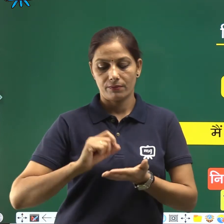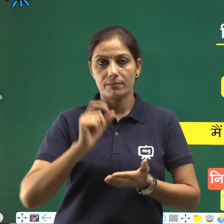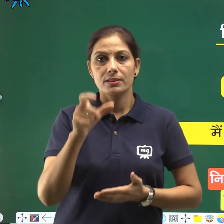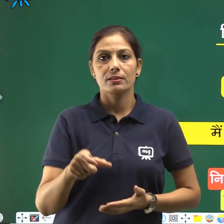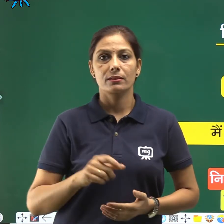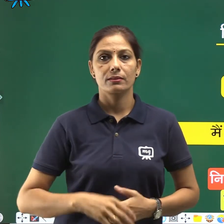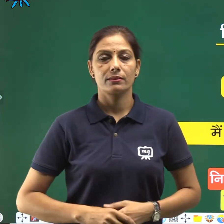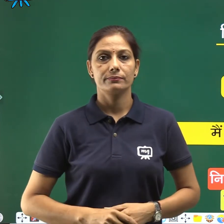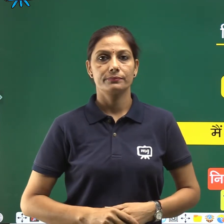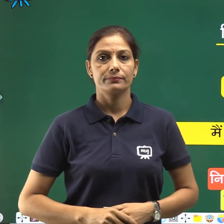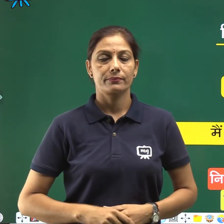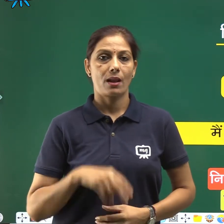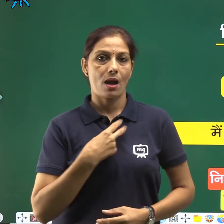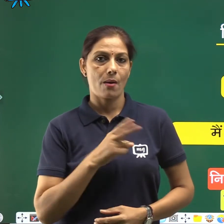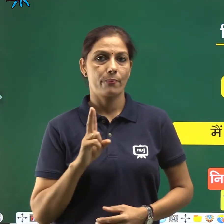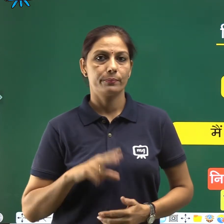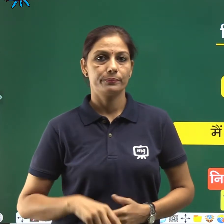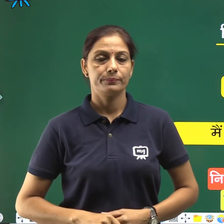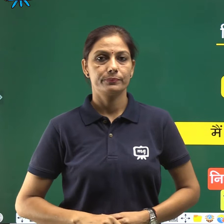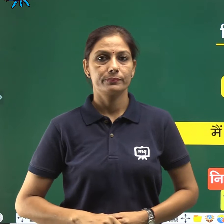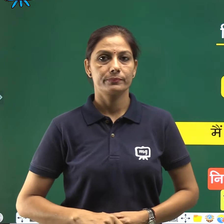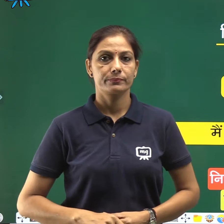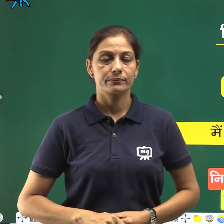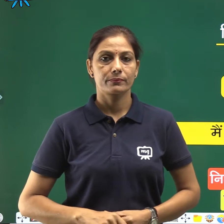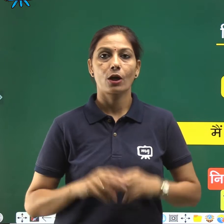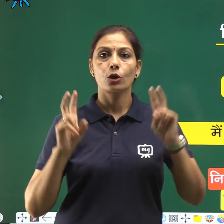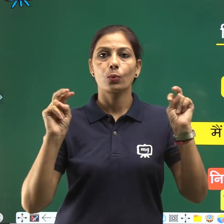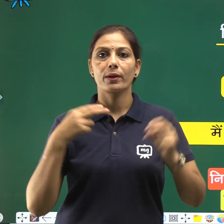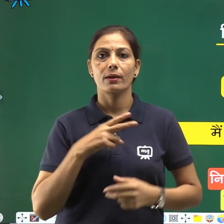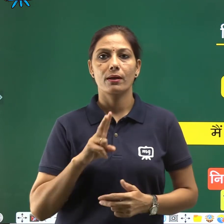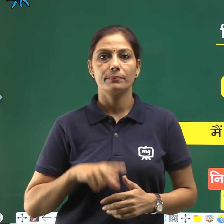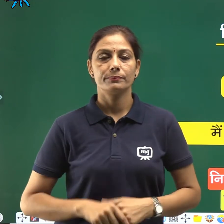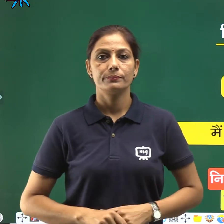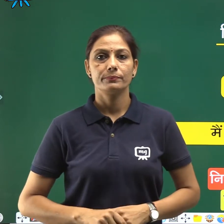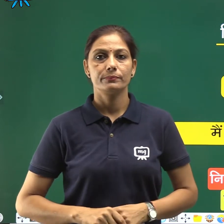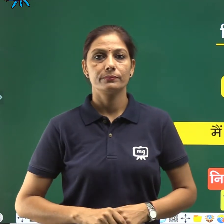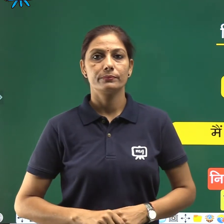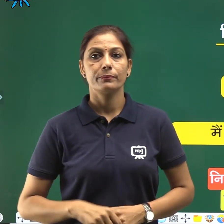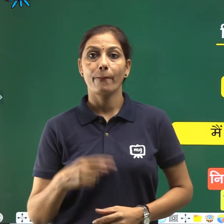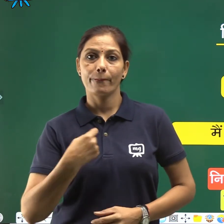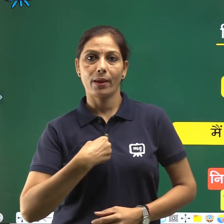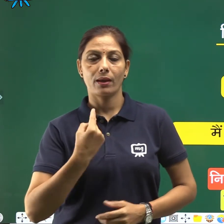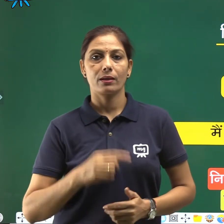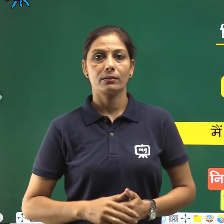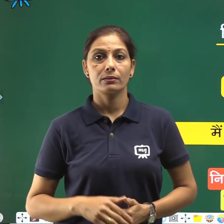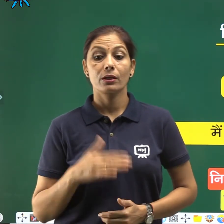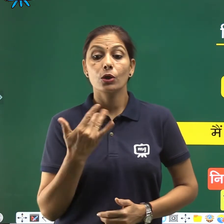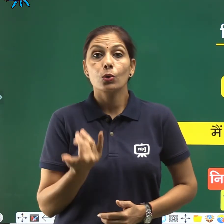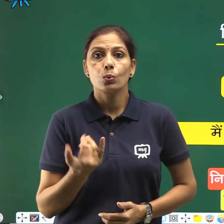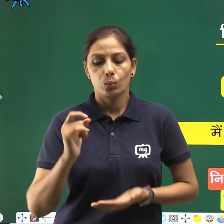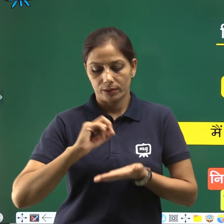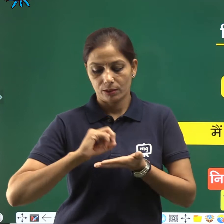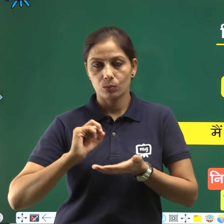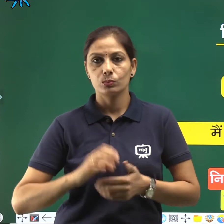हैं अज्ञेय। अध्याय का नाम मैं क्यों लिखता हूँ।